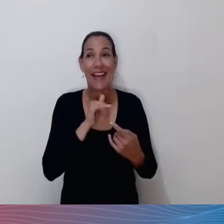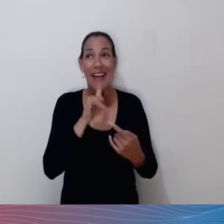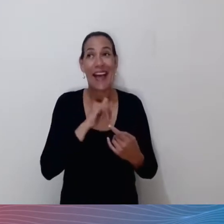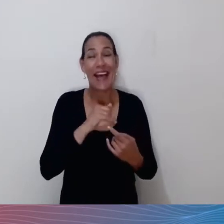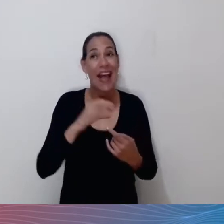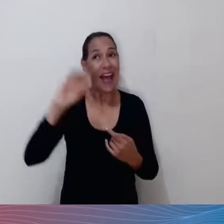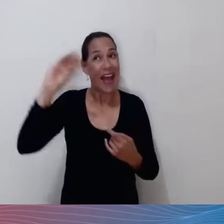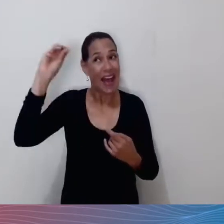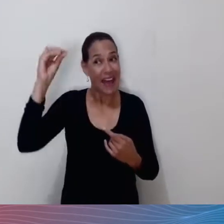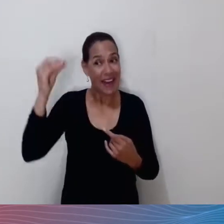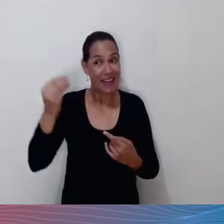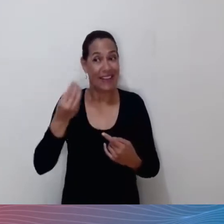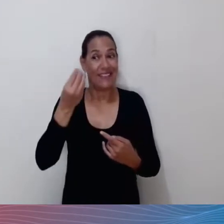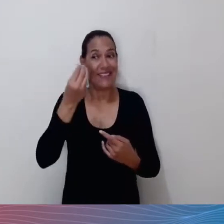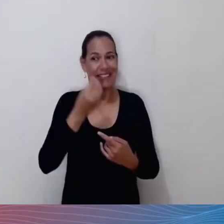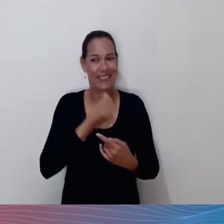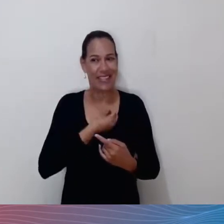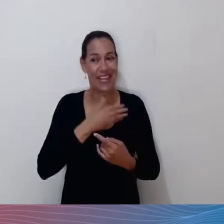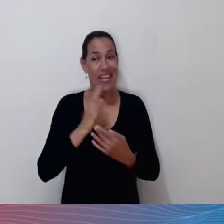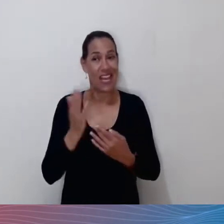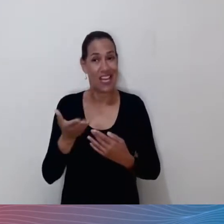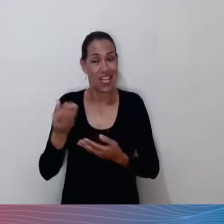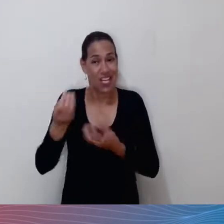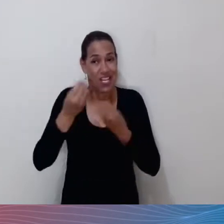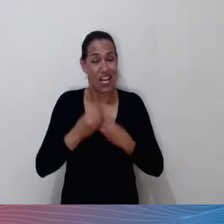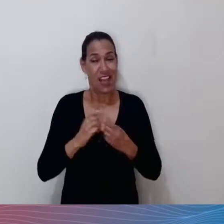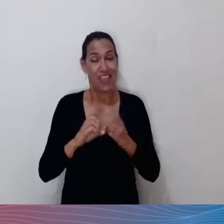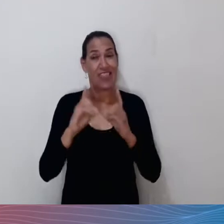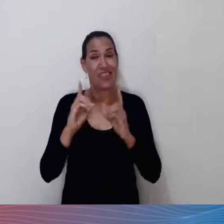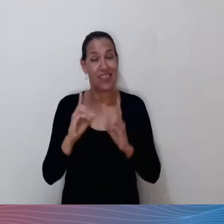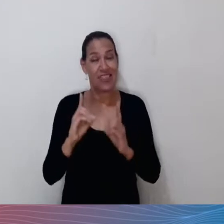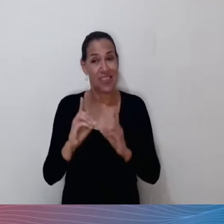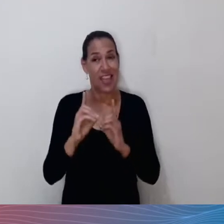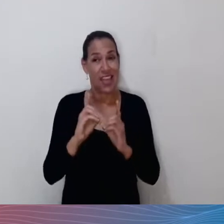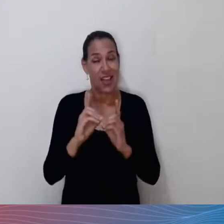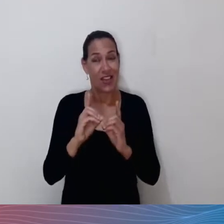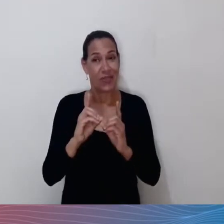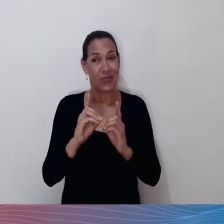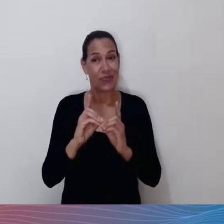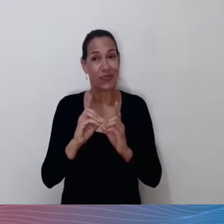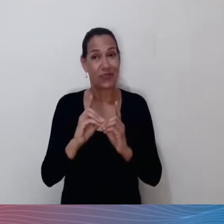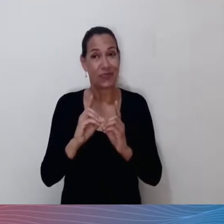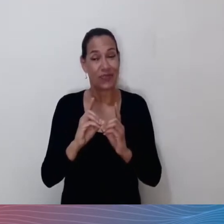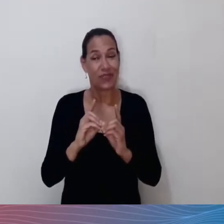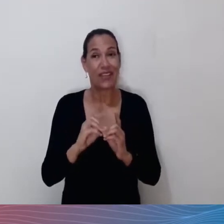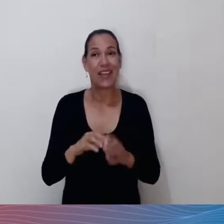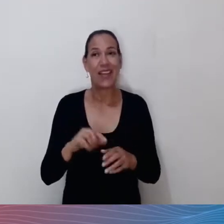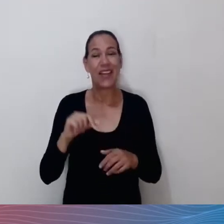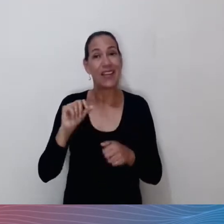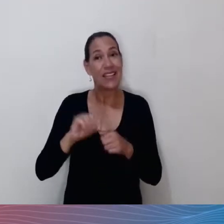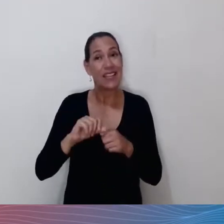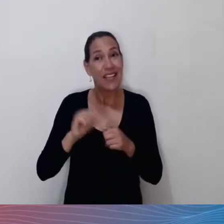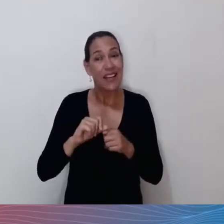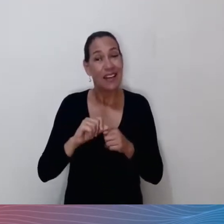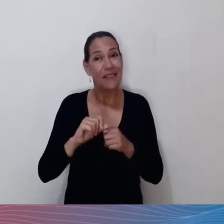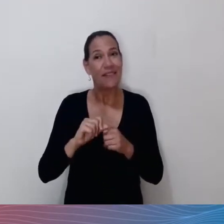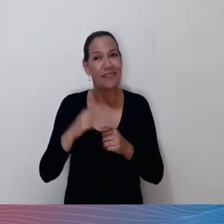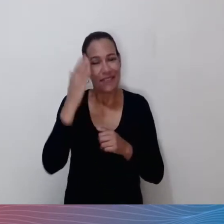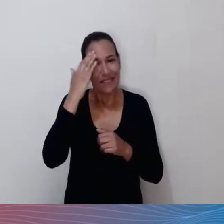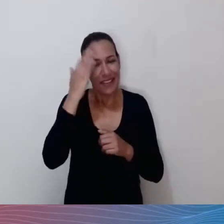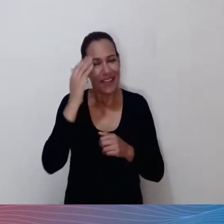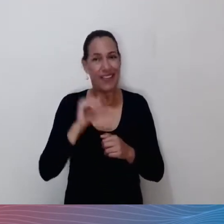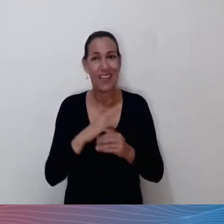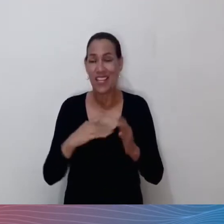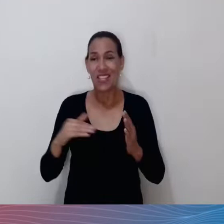habilidade. Entendeu? Para você funcionar como um membro do corpo de Cristo.